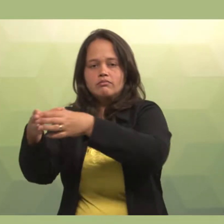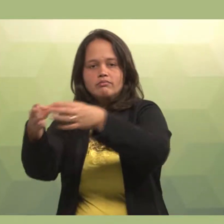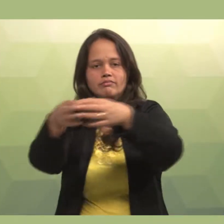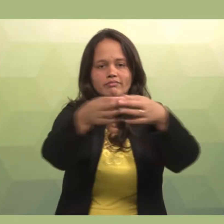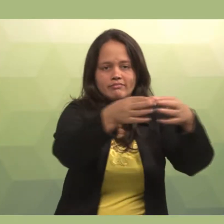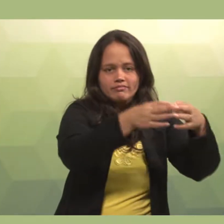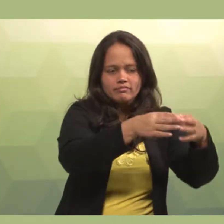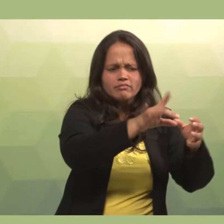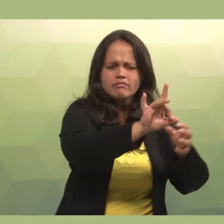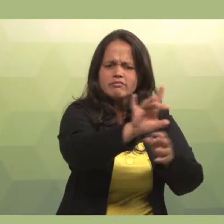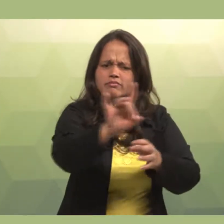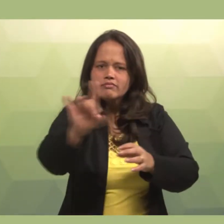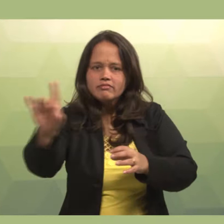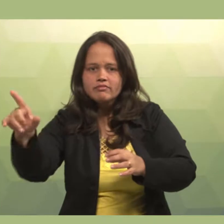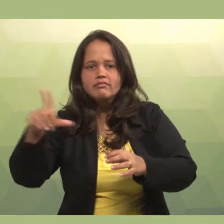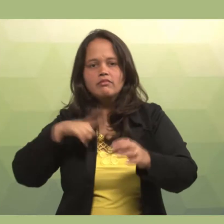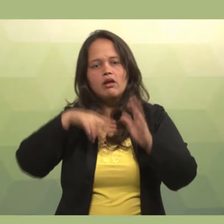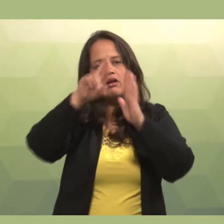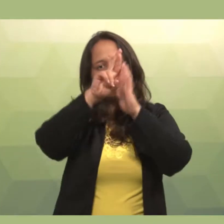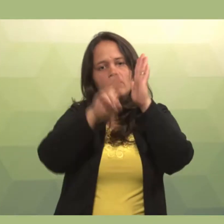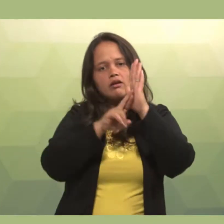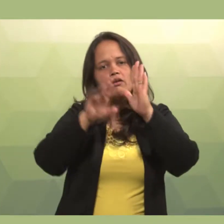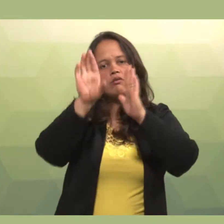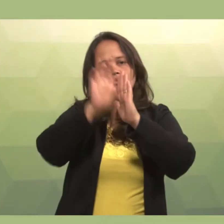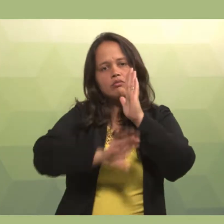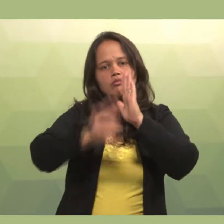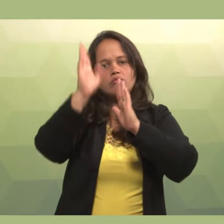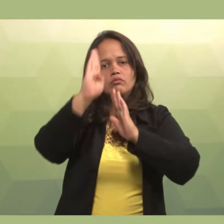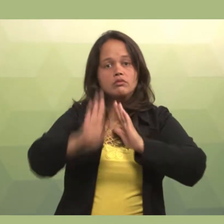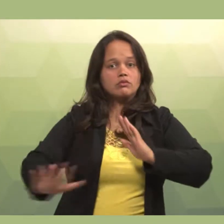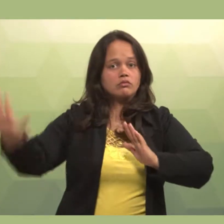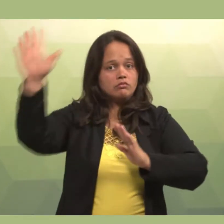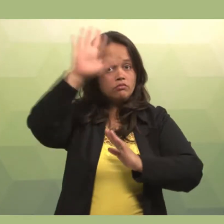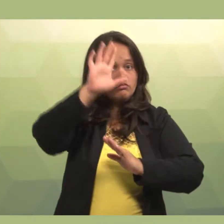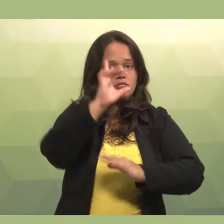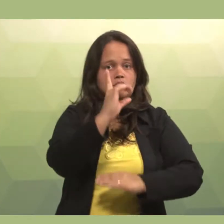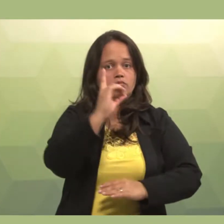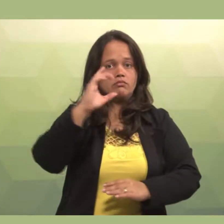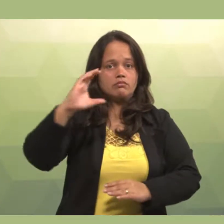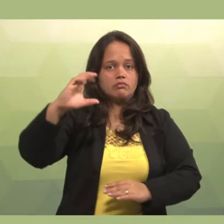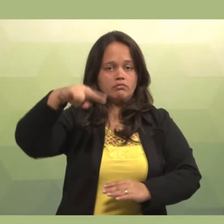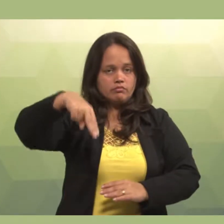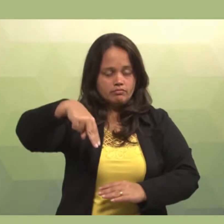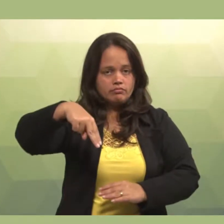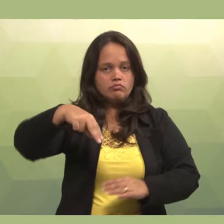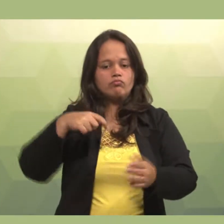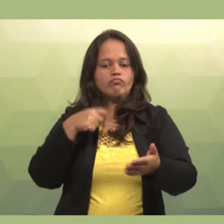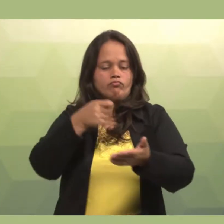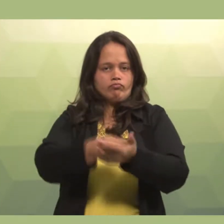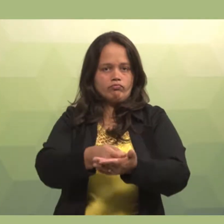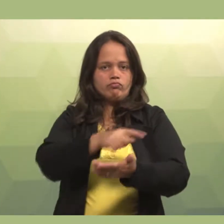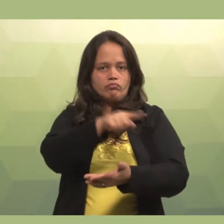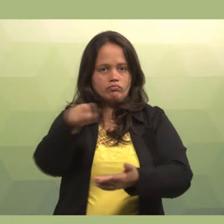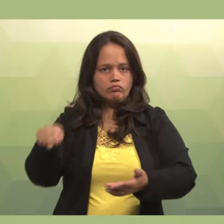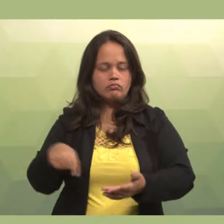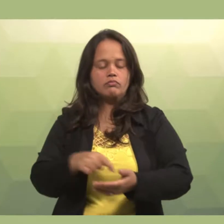diretriz curricular nacional, as DCN, para regulamentá-la.